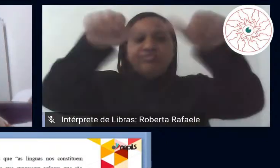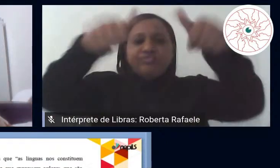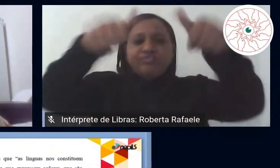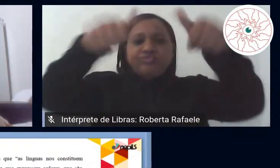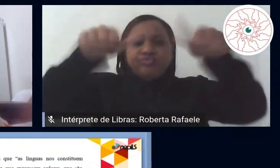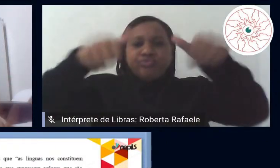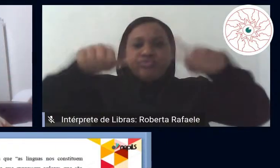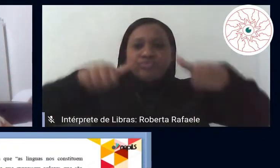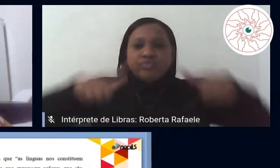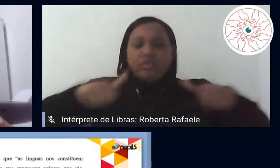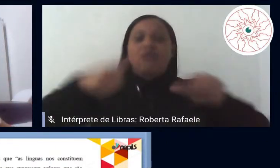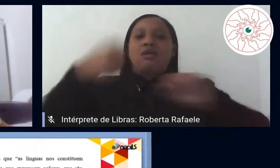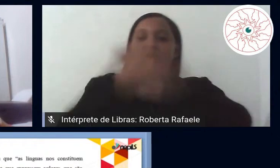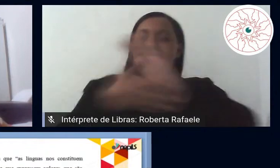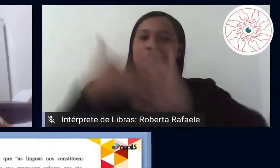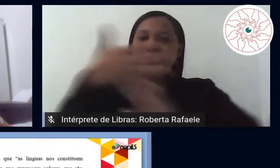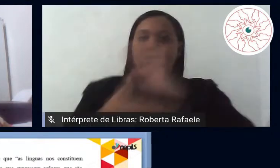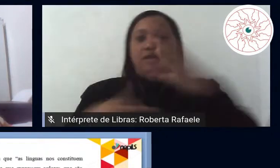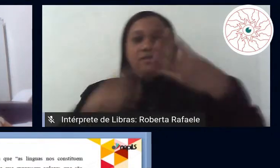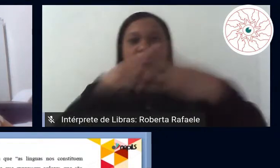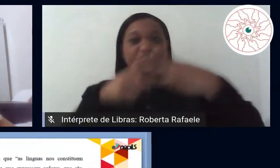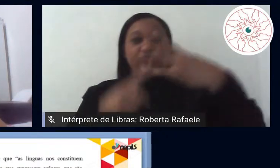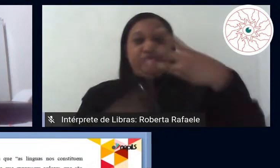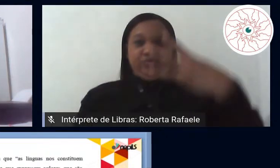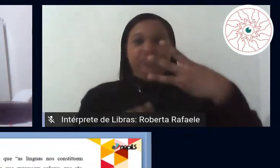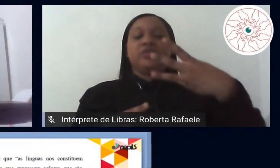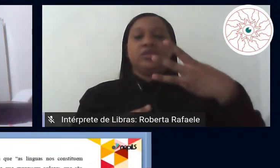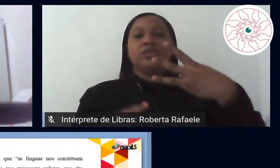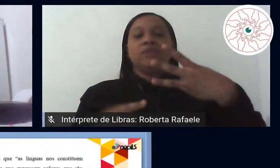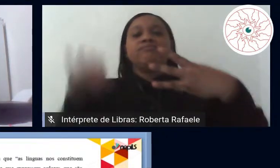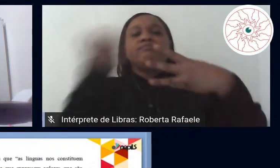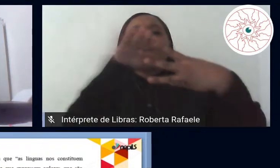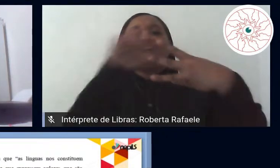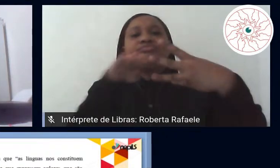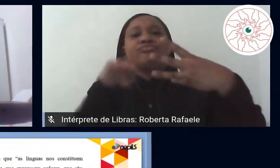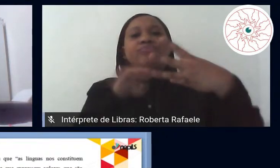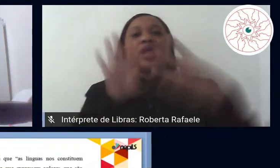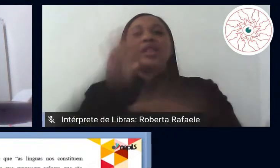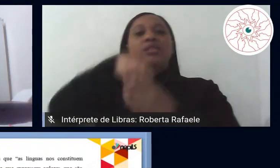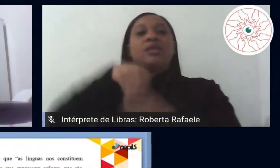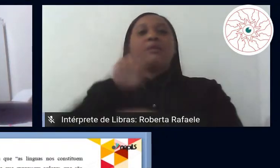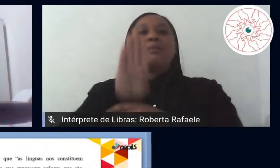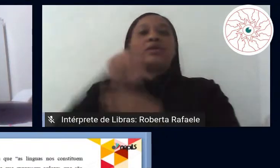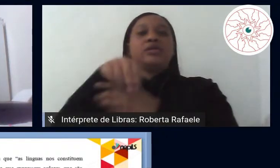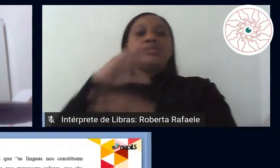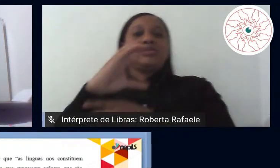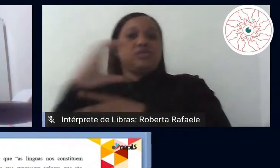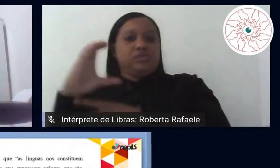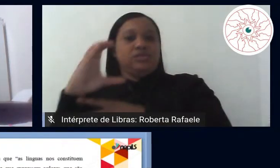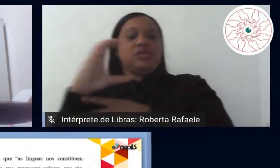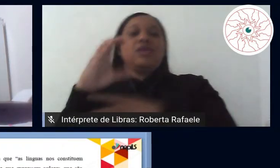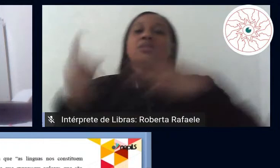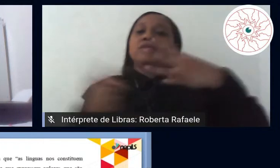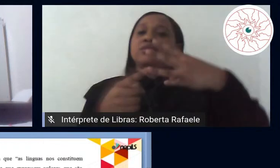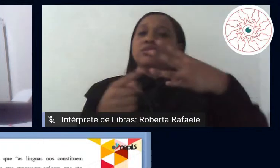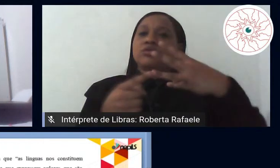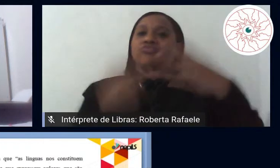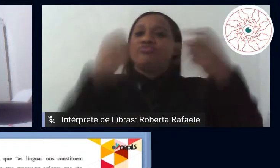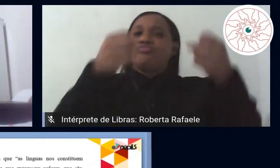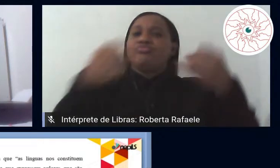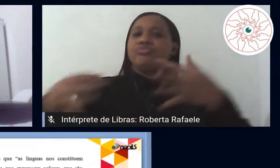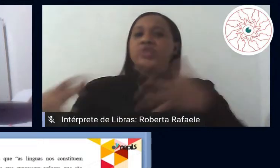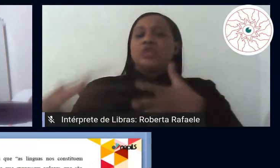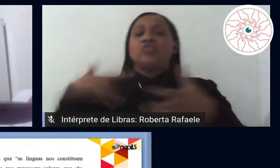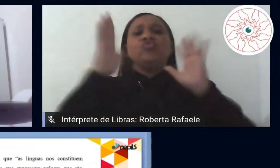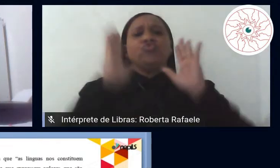lugar da Libras nas três versões da BNCC. Por que três versões? A terceira, ela é a final, que já está sendo eh já foi